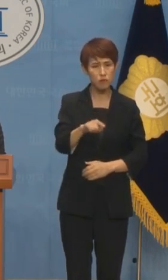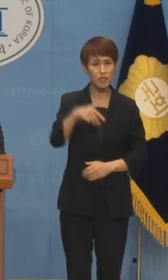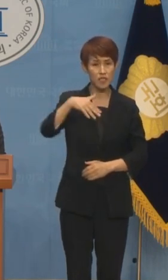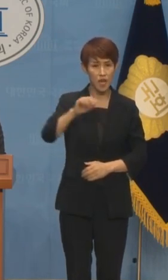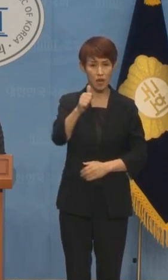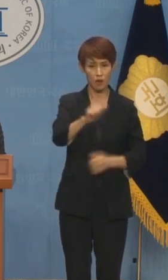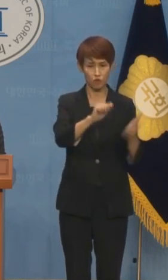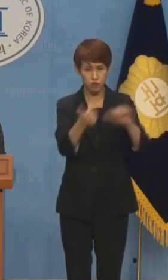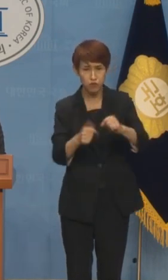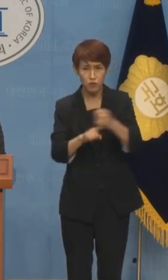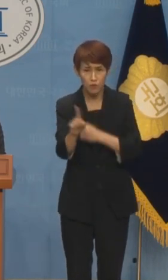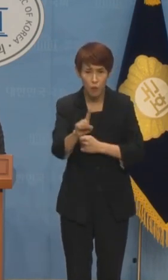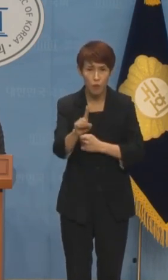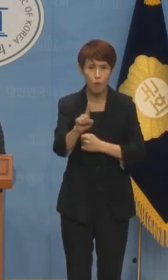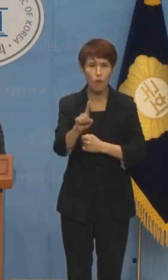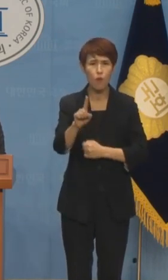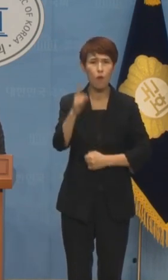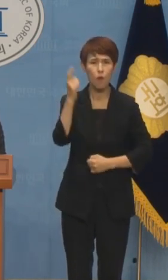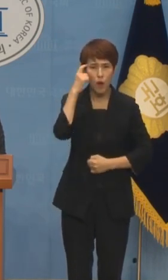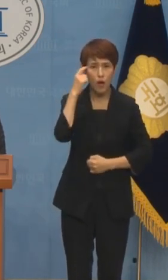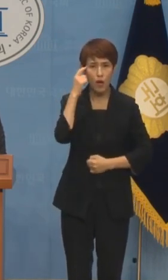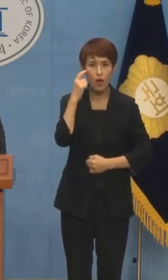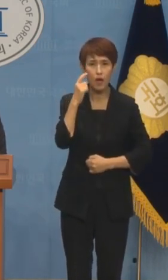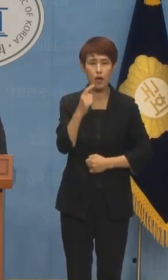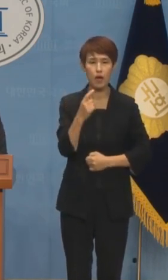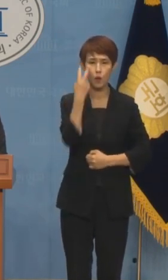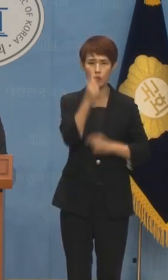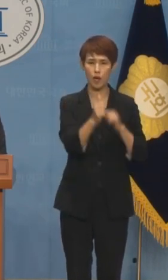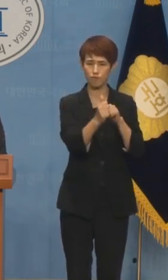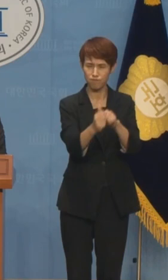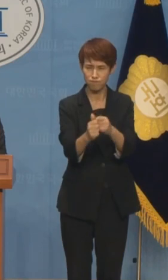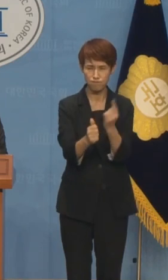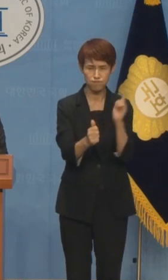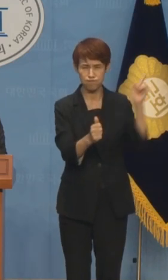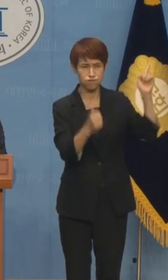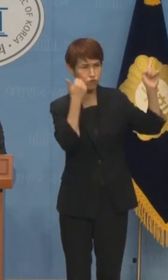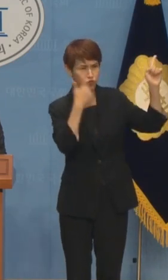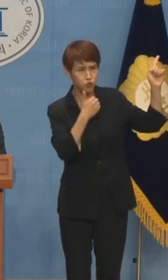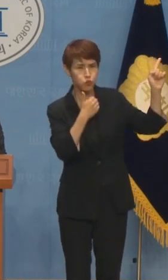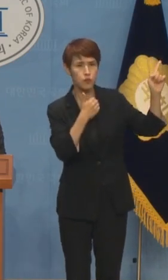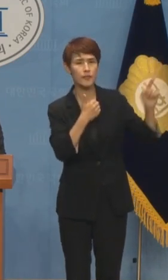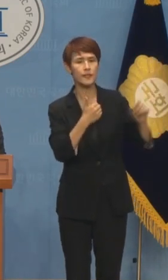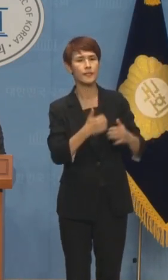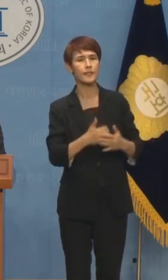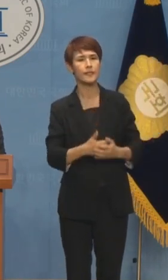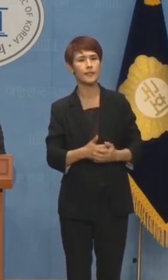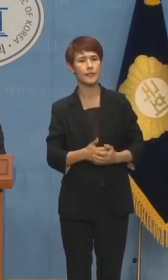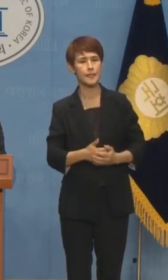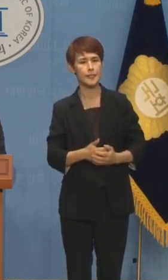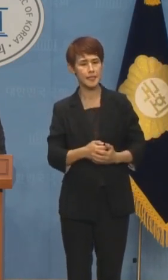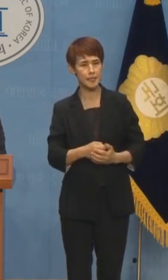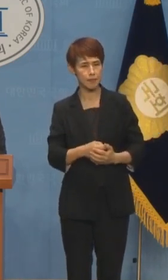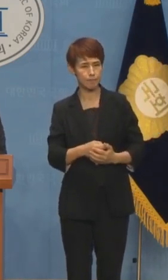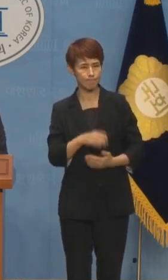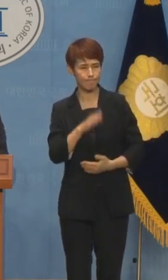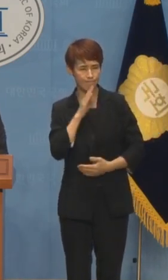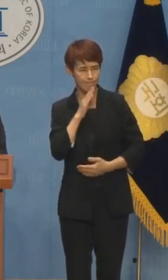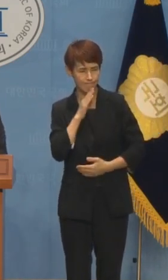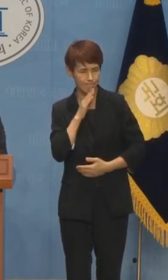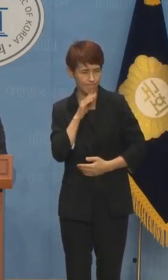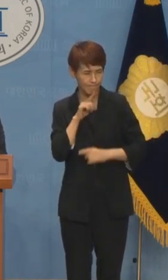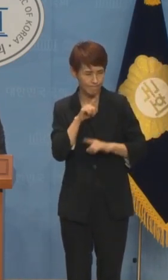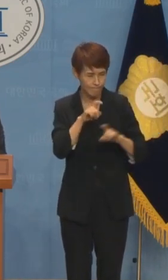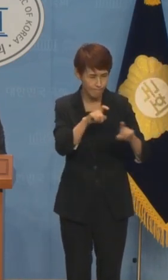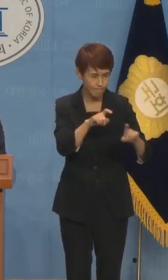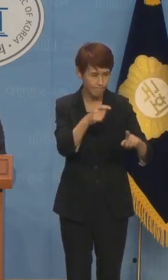수사 외압의 윗선은 어디까지였는지 진실에 한 걸음 다가갈 수 있게 되었습니다.